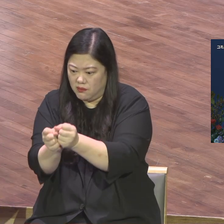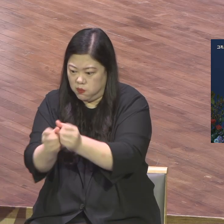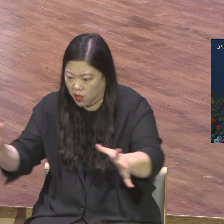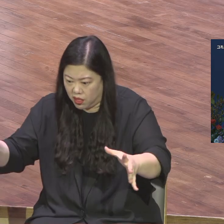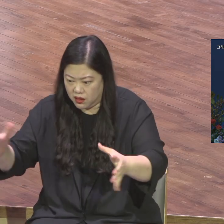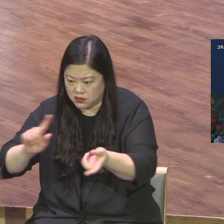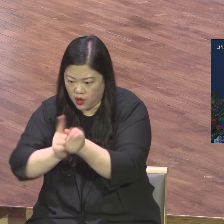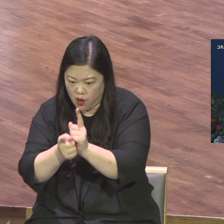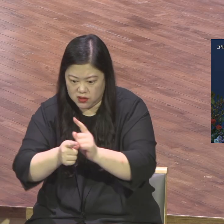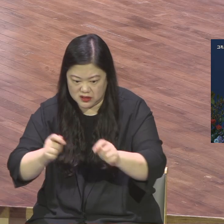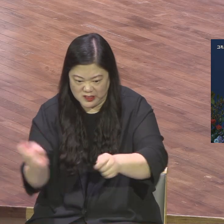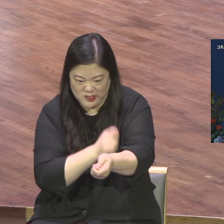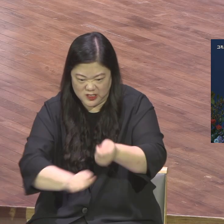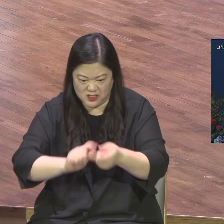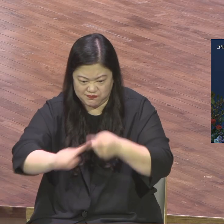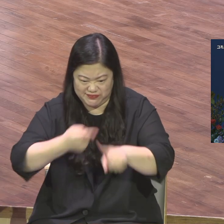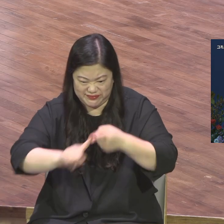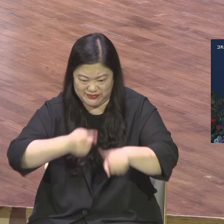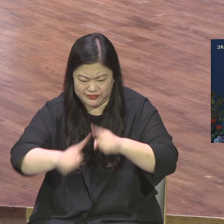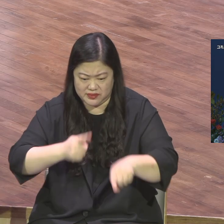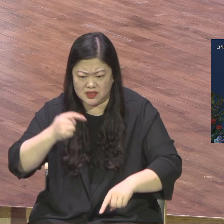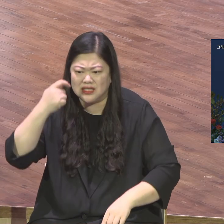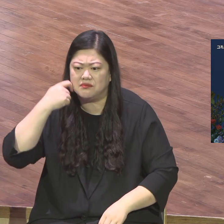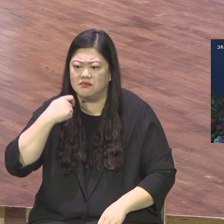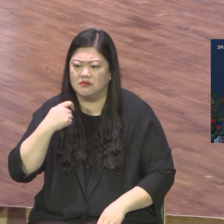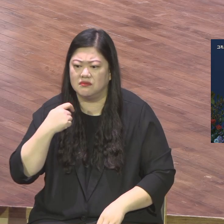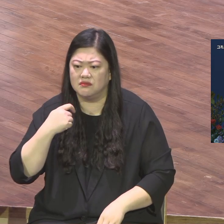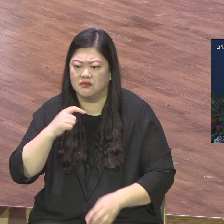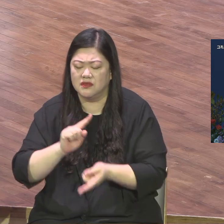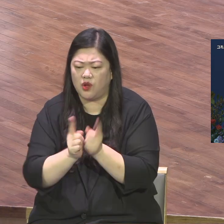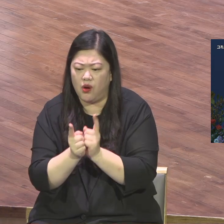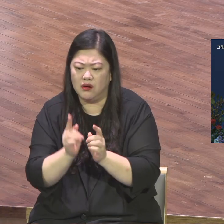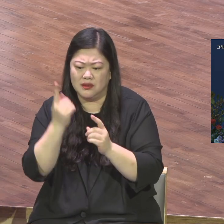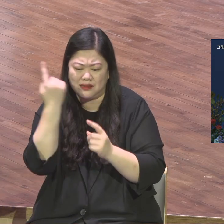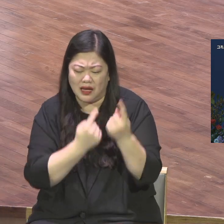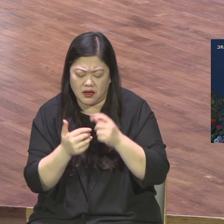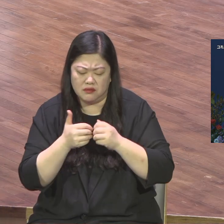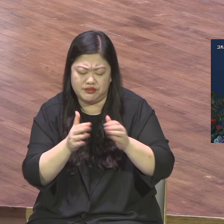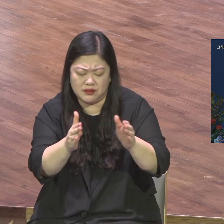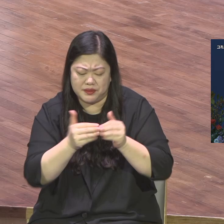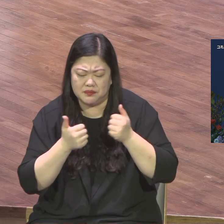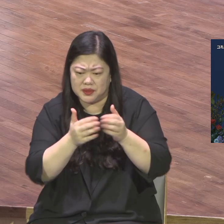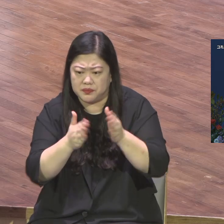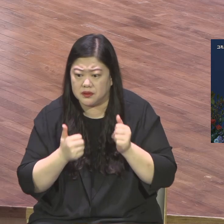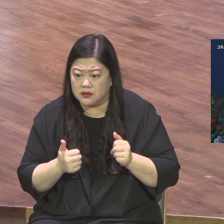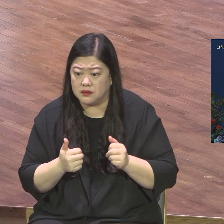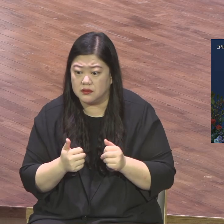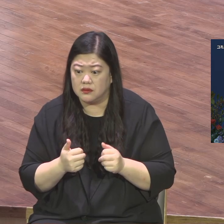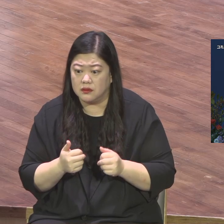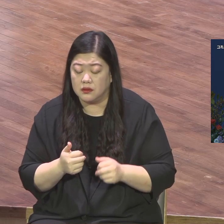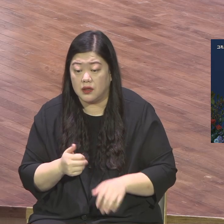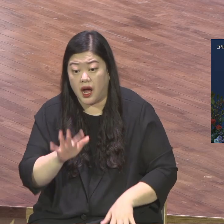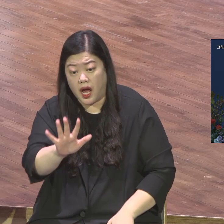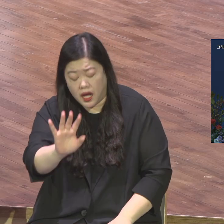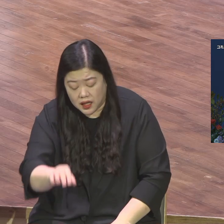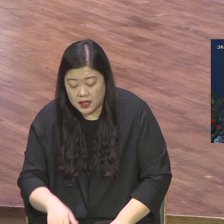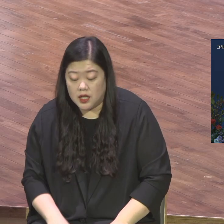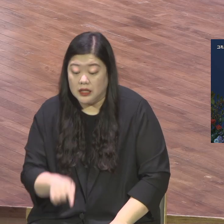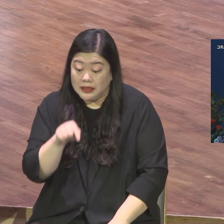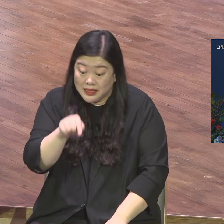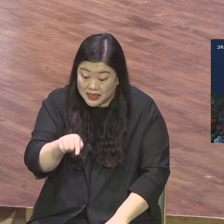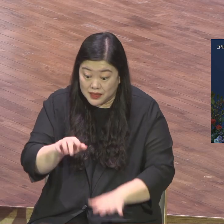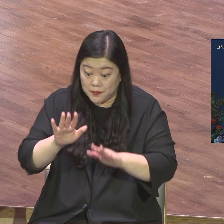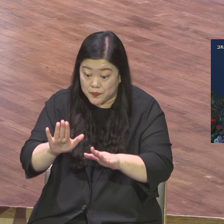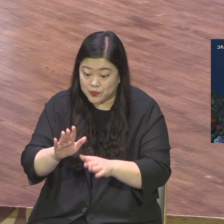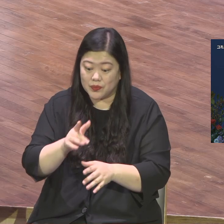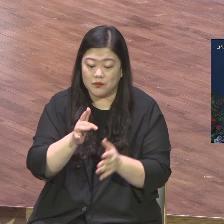창세기 3장 6장 11장에 그야말로 사로잡힌 영적 본질을 놓친 교회의 현실을 말한 거예요.